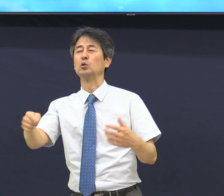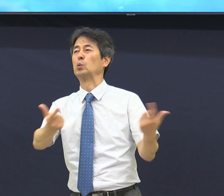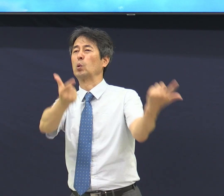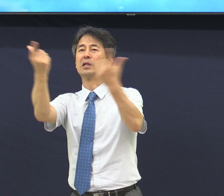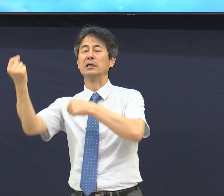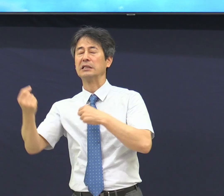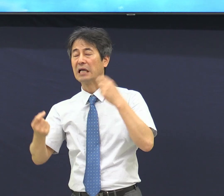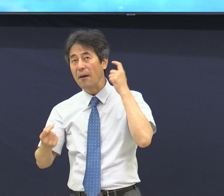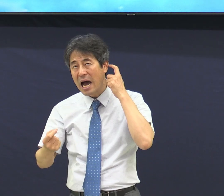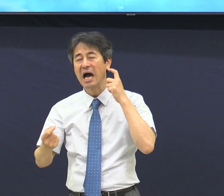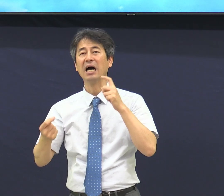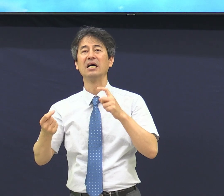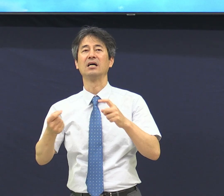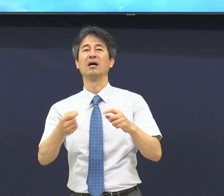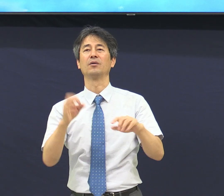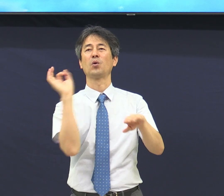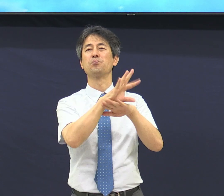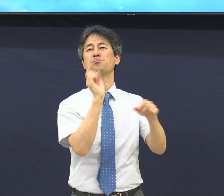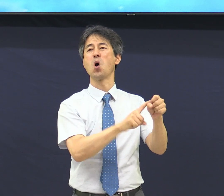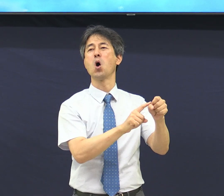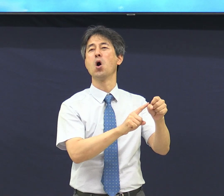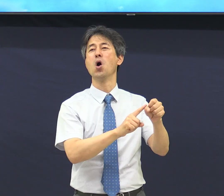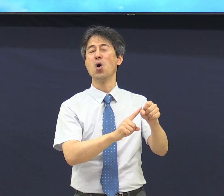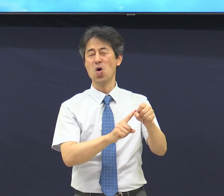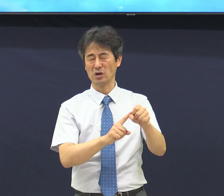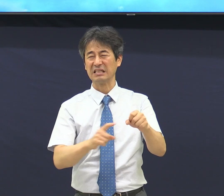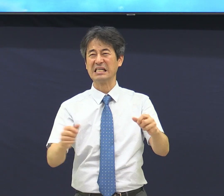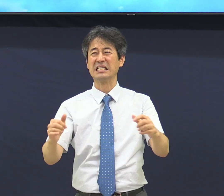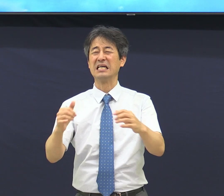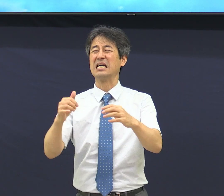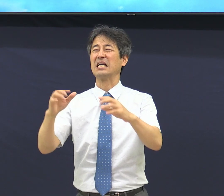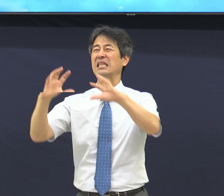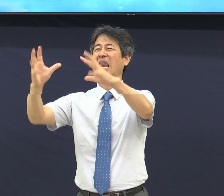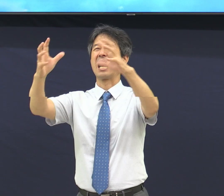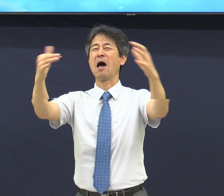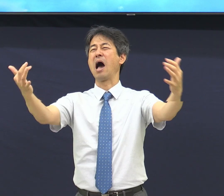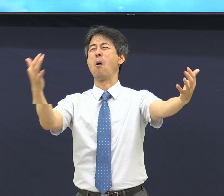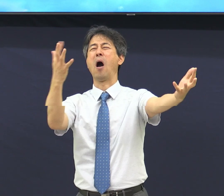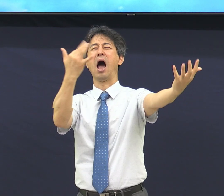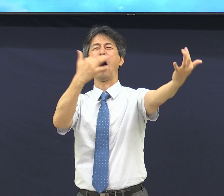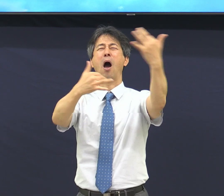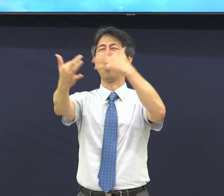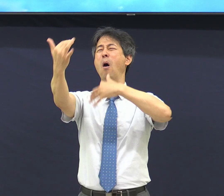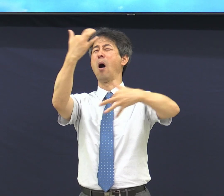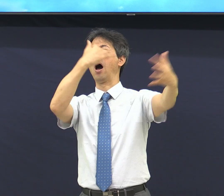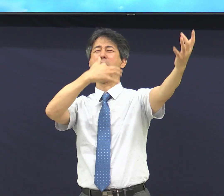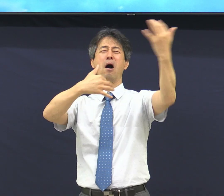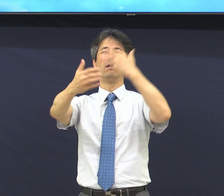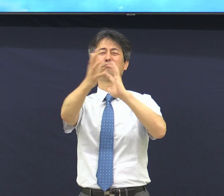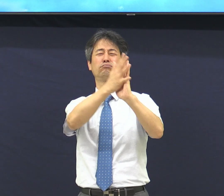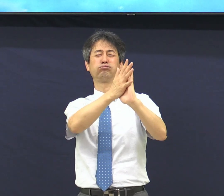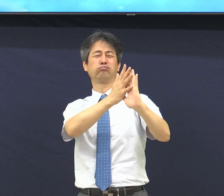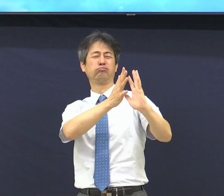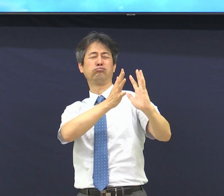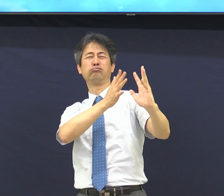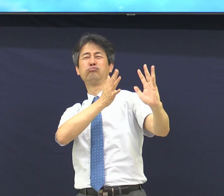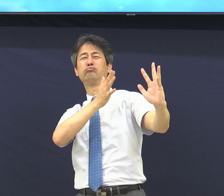그 요셉의 형제들도 그 소식을 듣게 되며 그곳에 양식을 사러 갑니다. 수많은